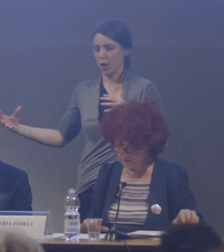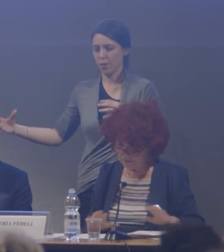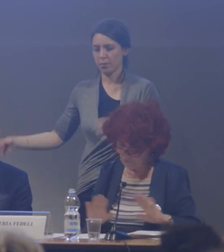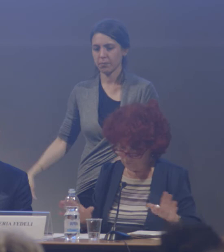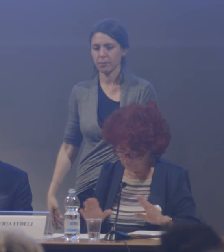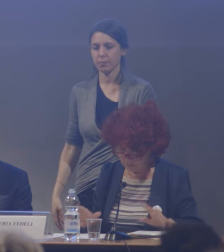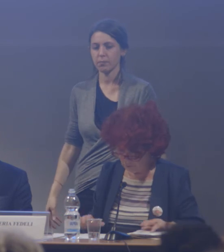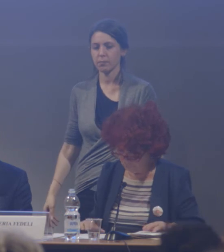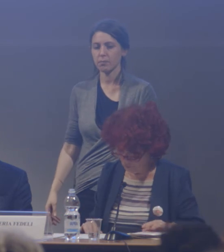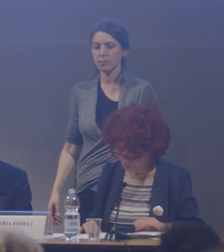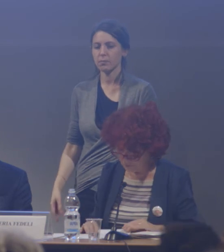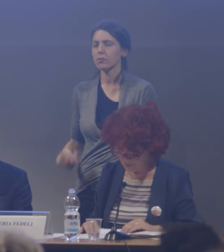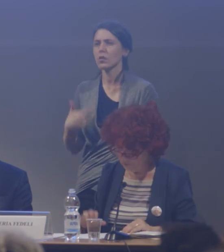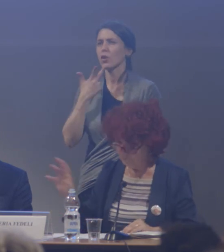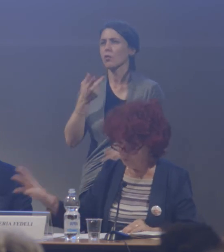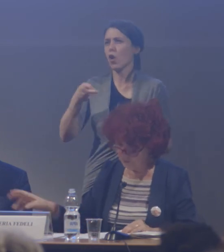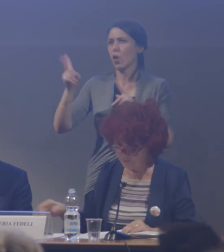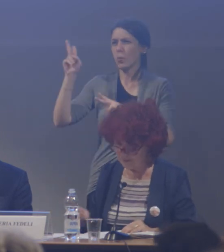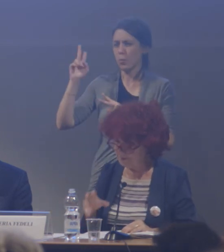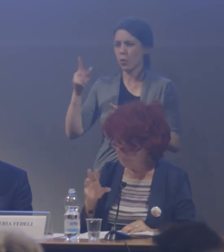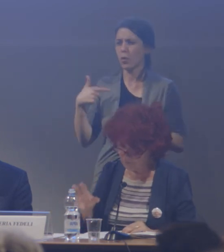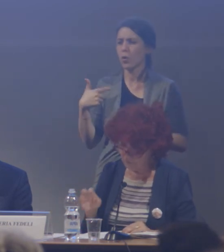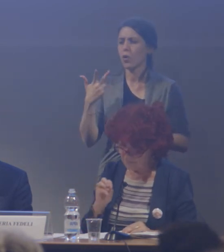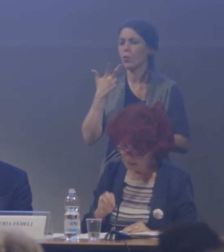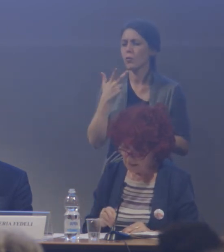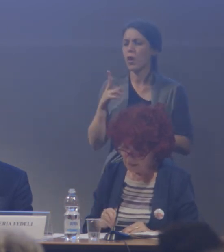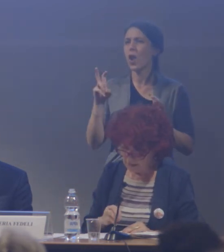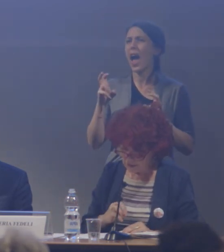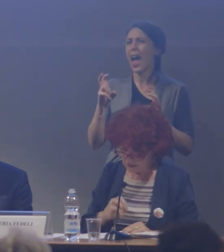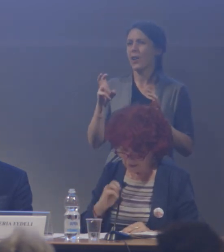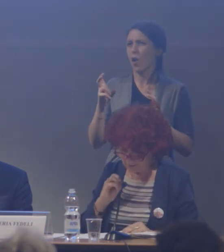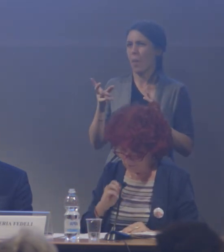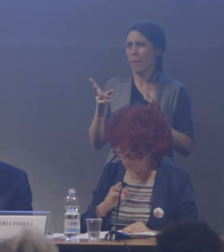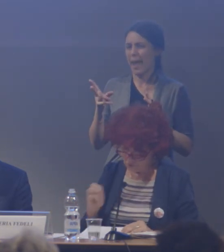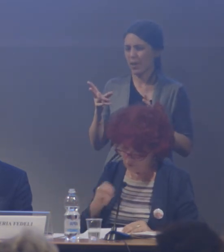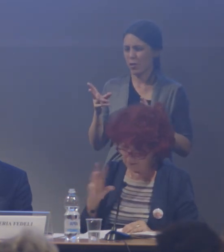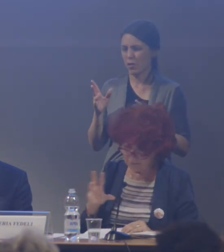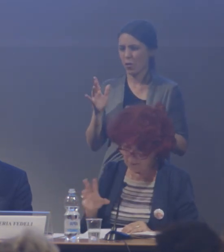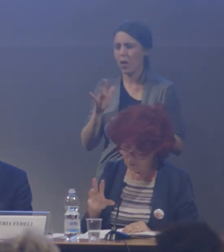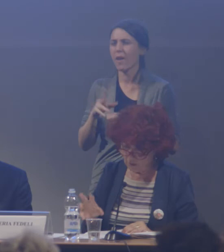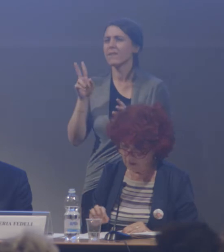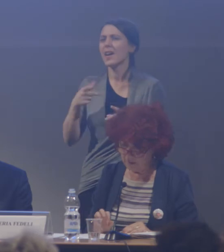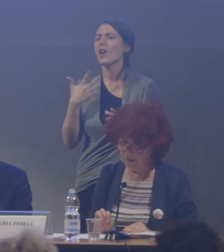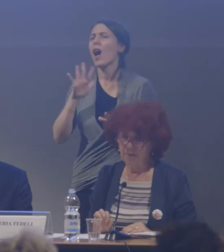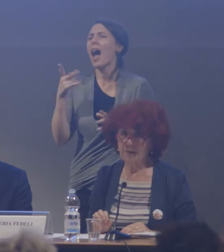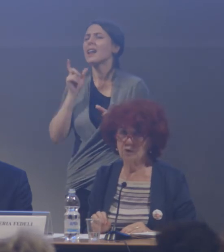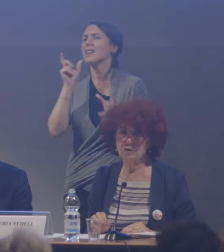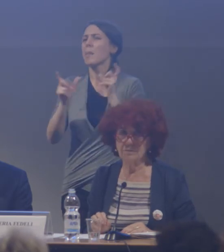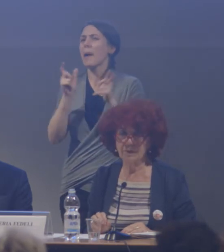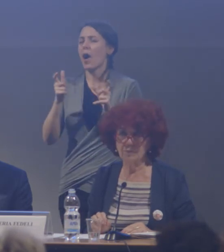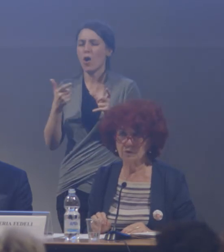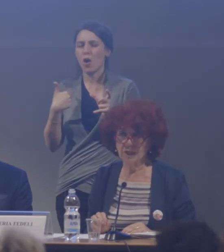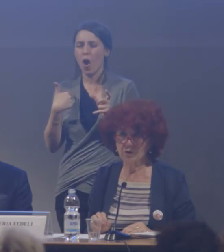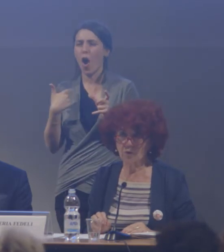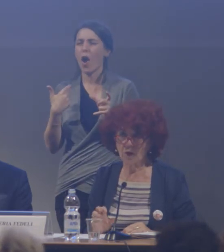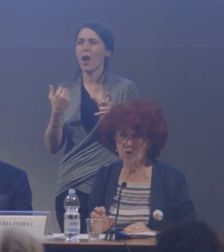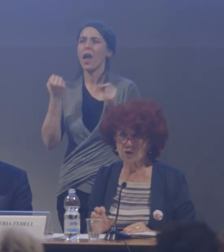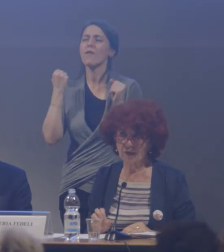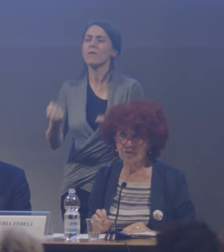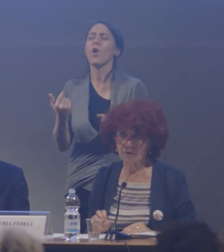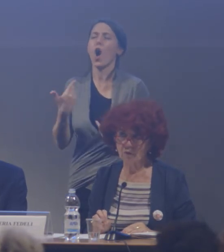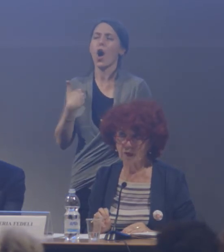ci servono. Non voglio andare oltre, voglio arrivare al tema, però ci sono altre parole che a me hanno sempre portato